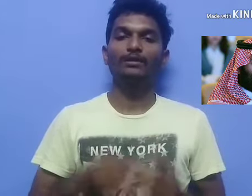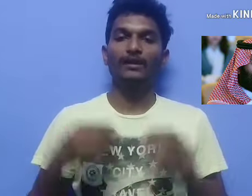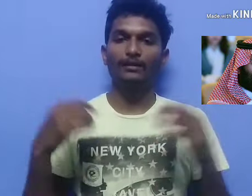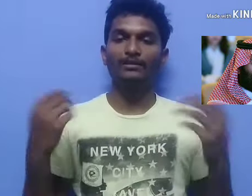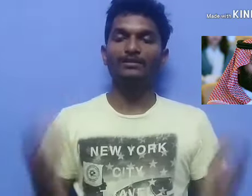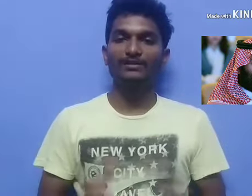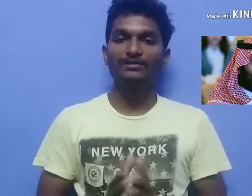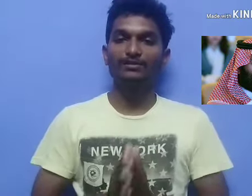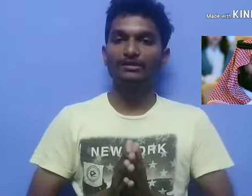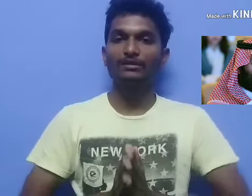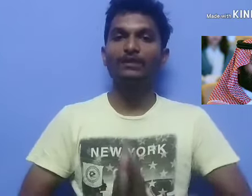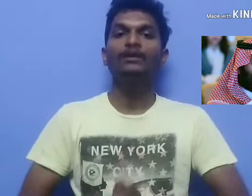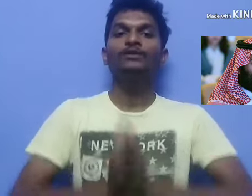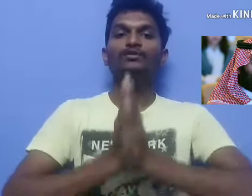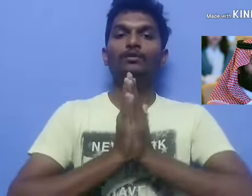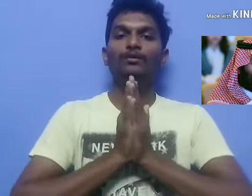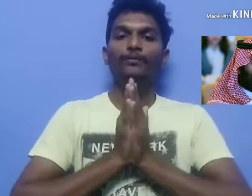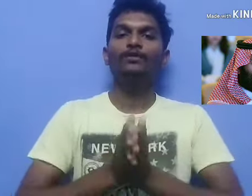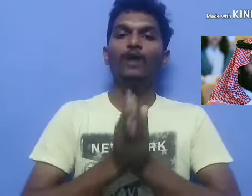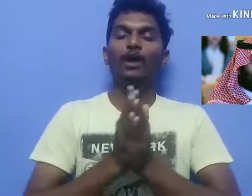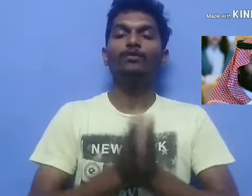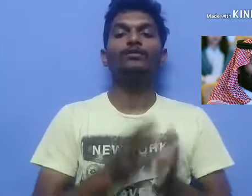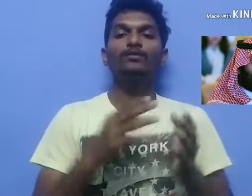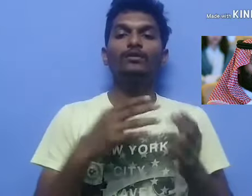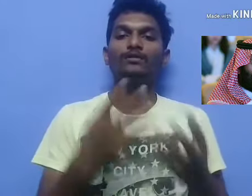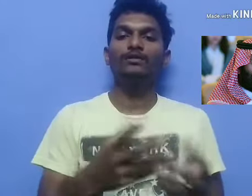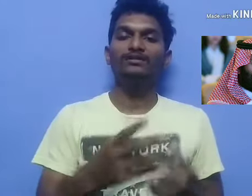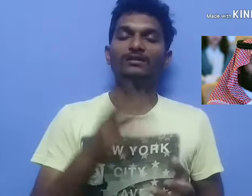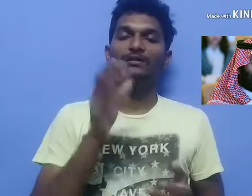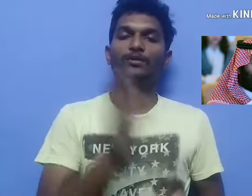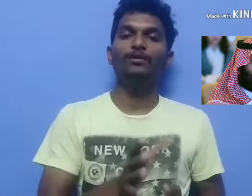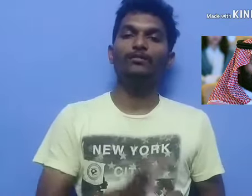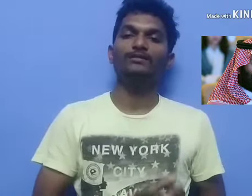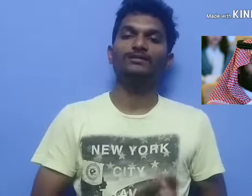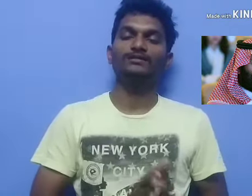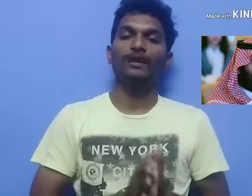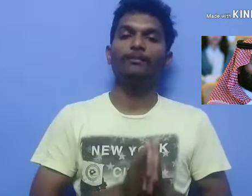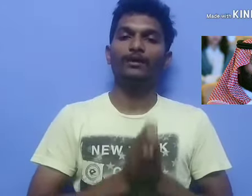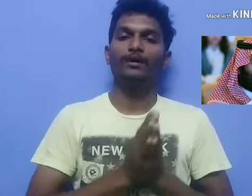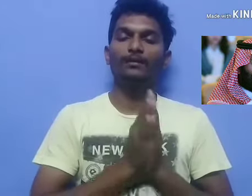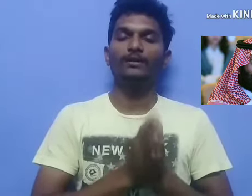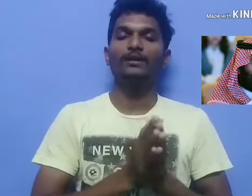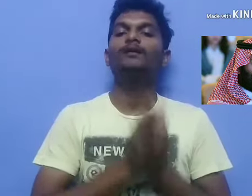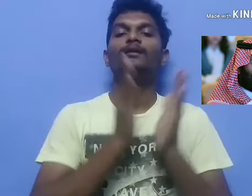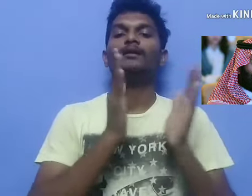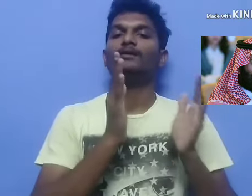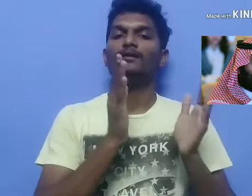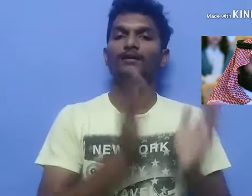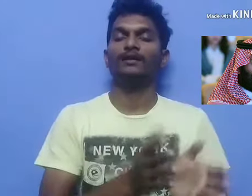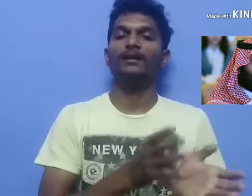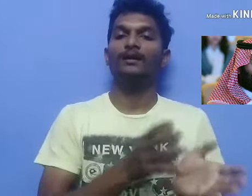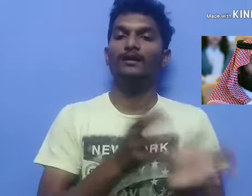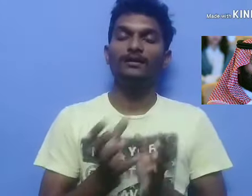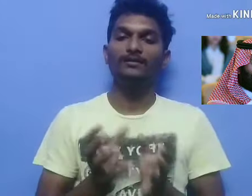நிறைய பேருக்கு தெரிஞ்ச விஷயம்தான். ஸோ அவர் வந்து ஒரு டிசிஷன் எடுத்து பெட்ரோலியம் ப்ராடக்ட்ஸை ஸ்டாப் பண்ணார் அப்படின்னா நிறைய கண்ட்ரீஸ்க்கு